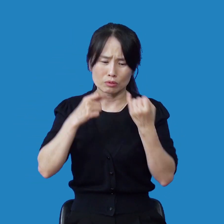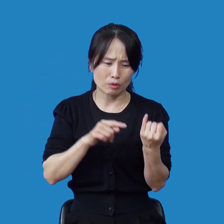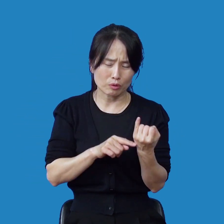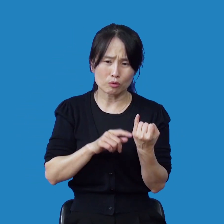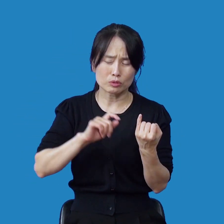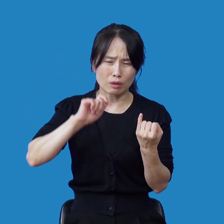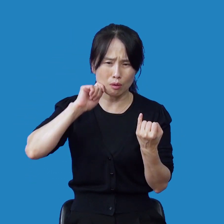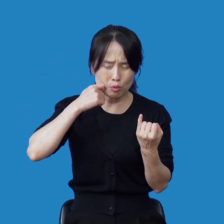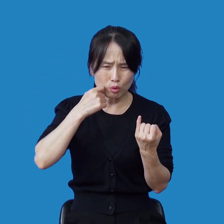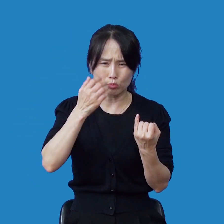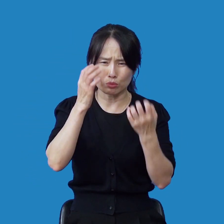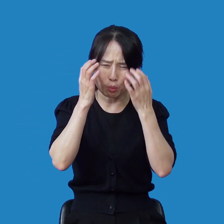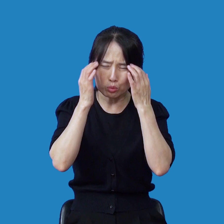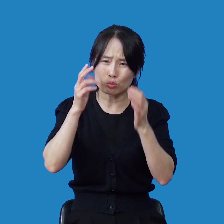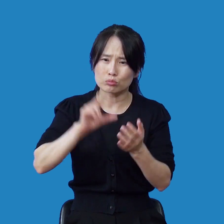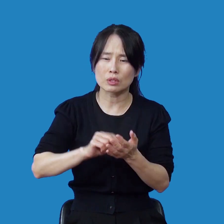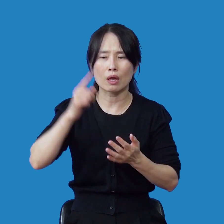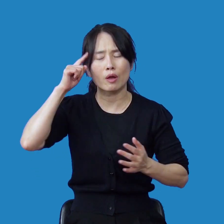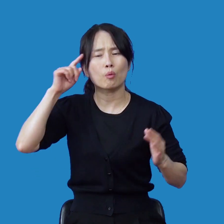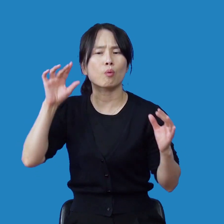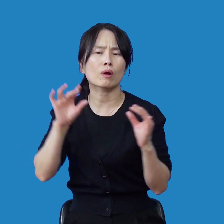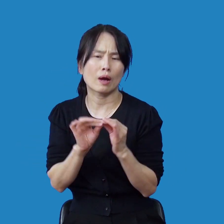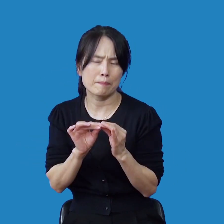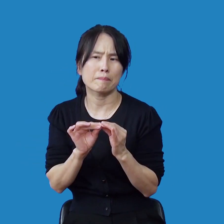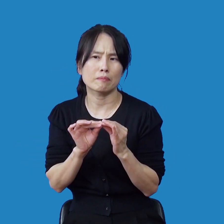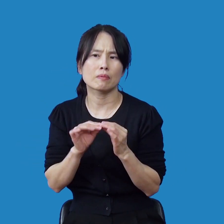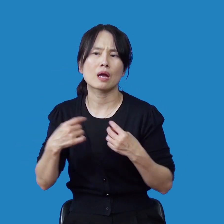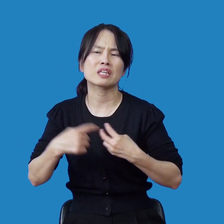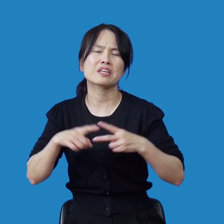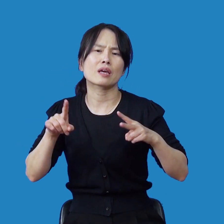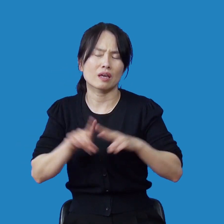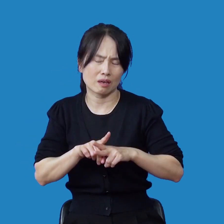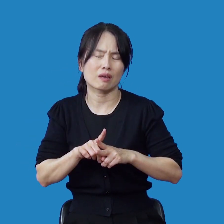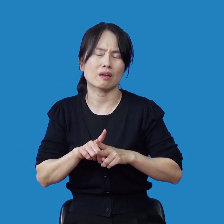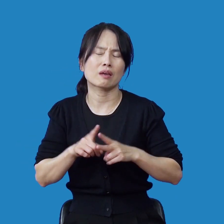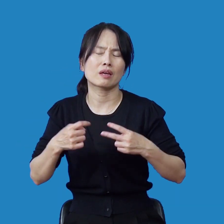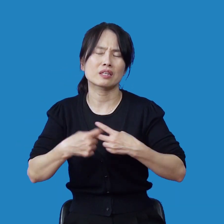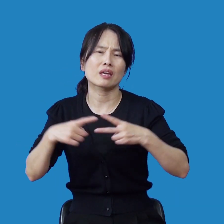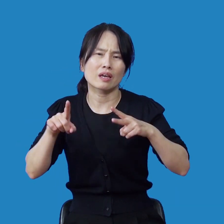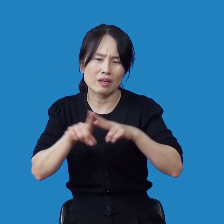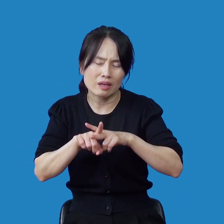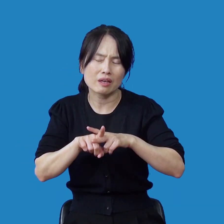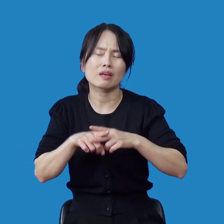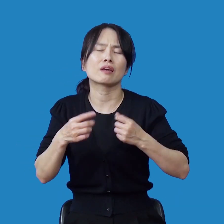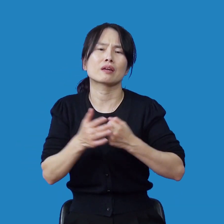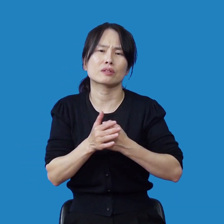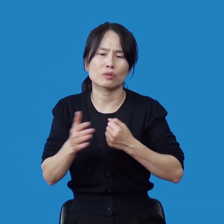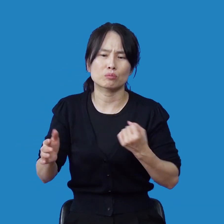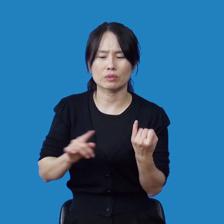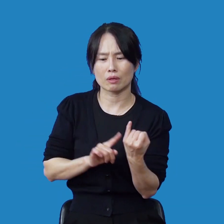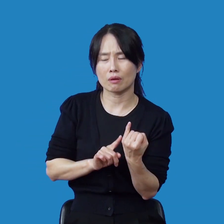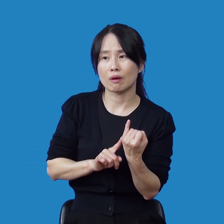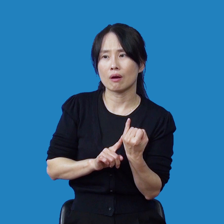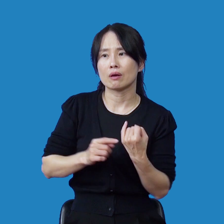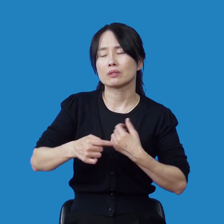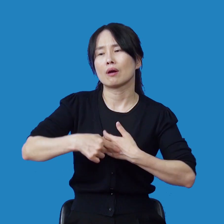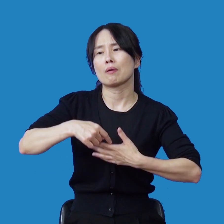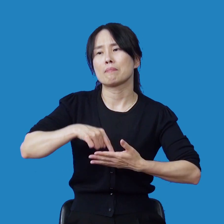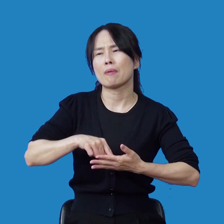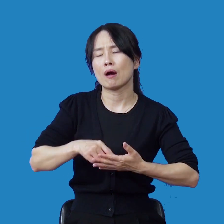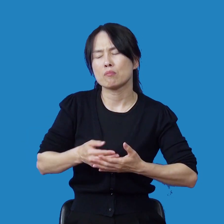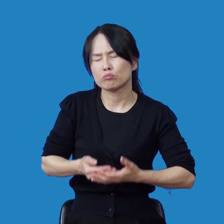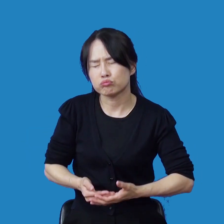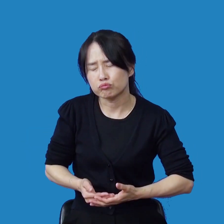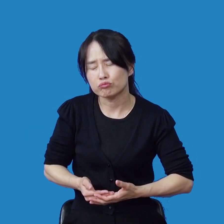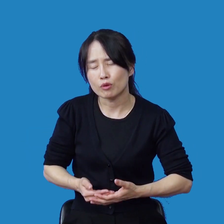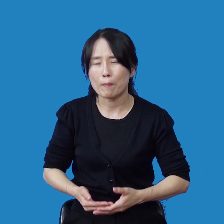고통 속에 들어와 주셨습니다. 그 함께함이 마르바튼의 짐을 말할 수 없이